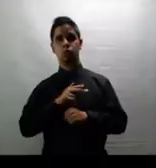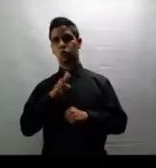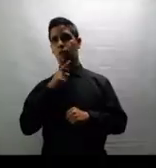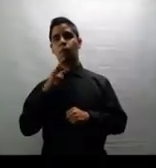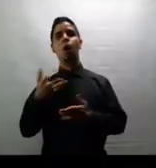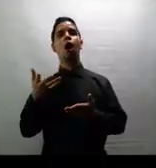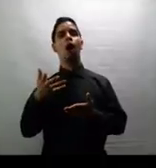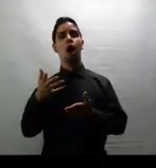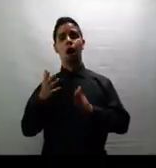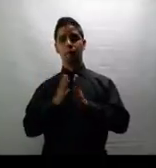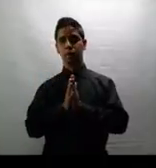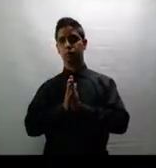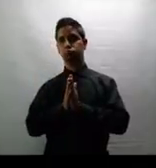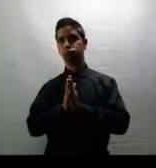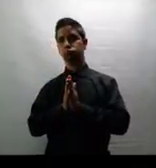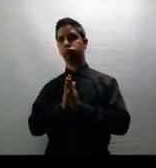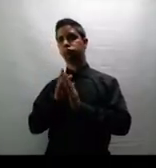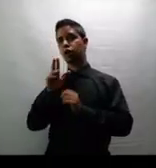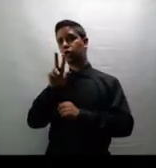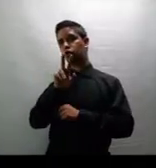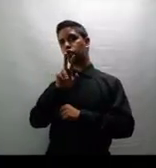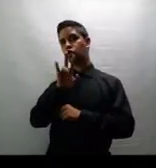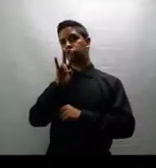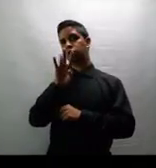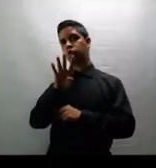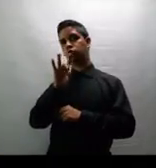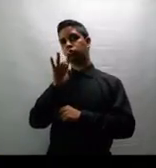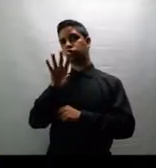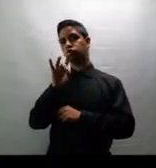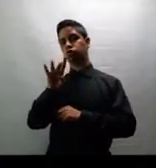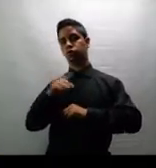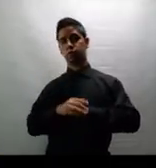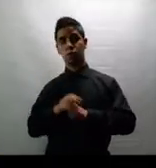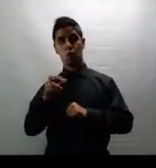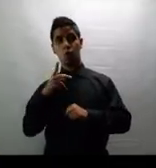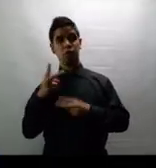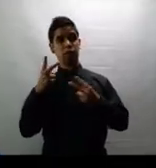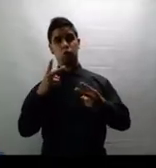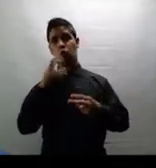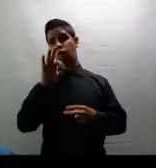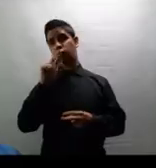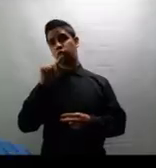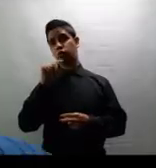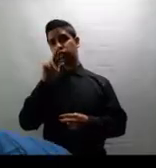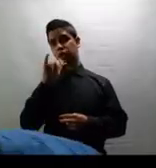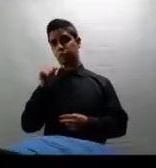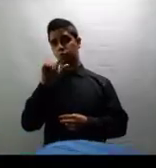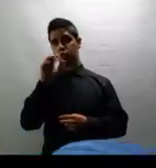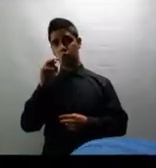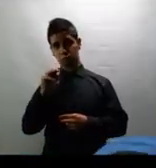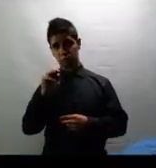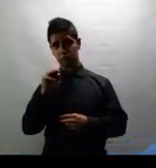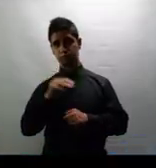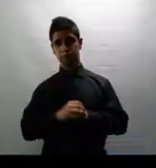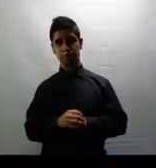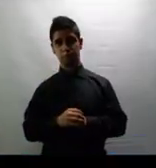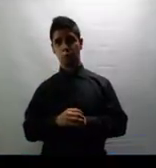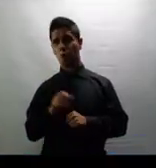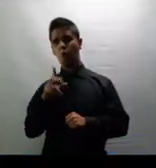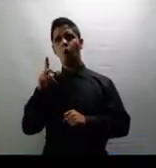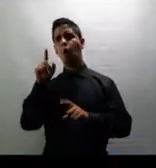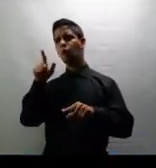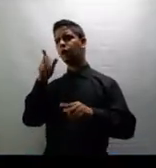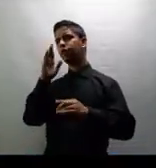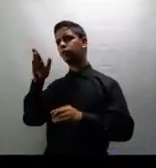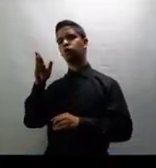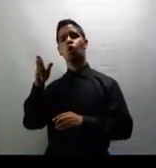favorita llamando al 27 48 48 4 o visitando a prosperi punto bamboo con 2 té y una y directo a la